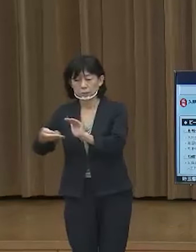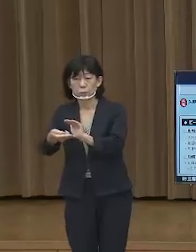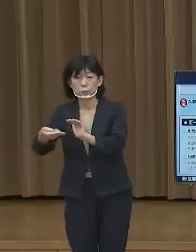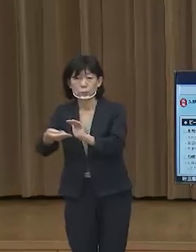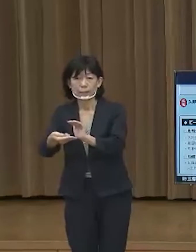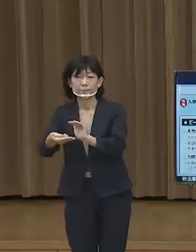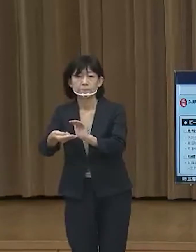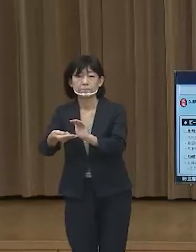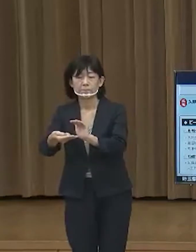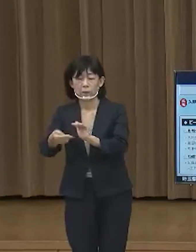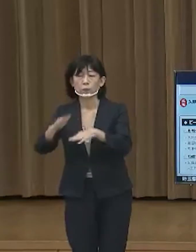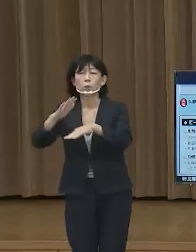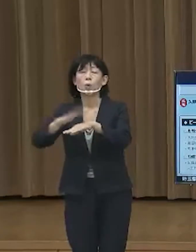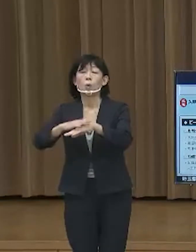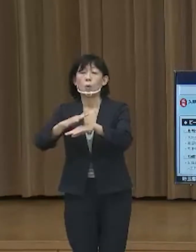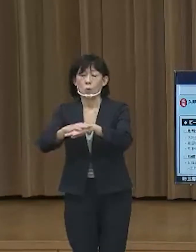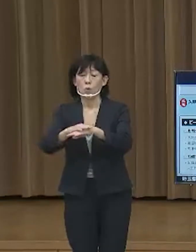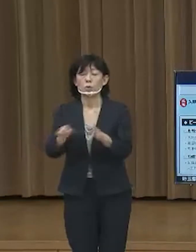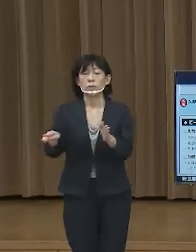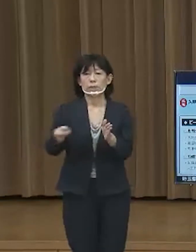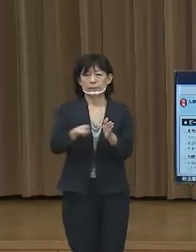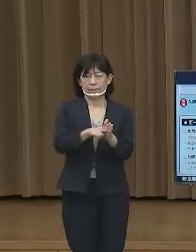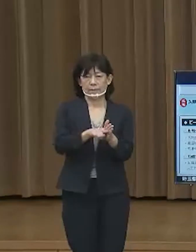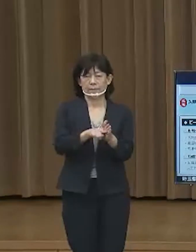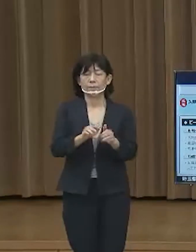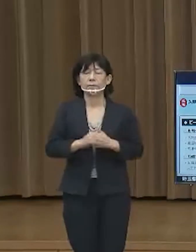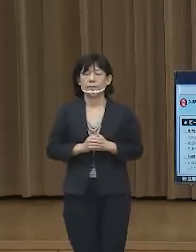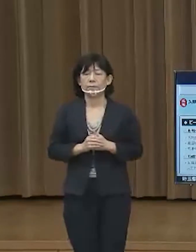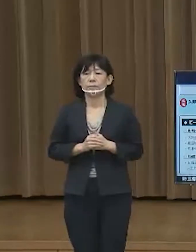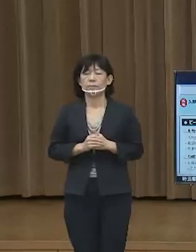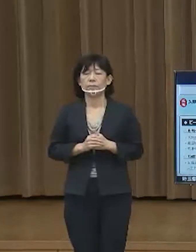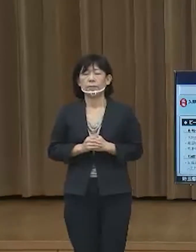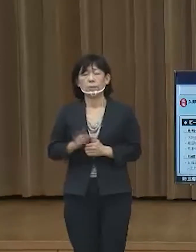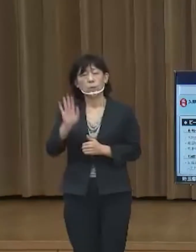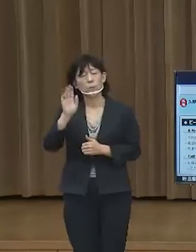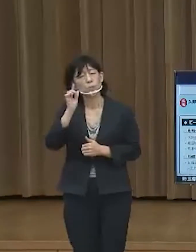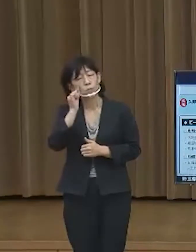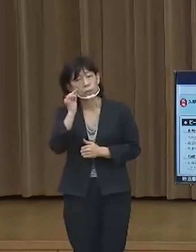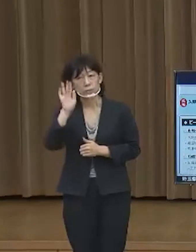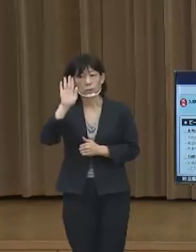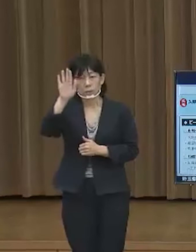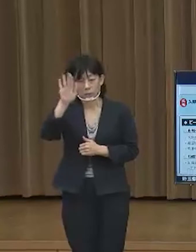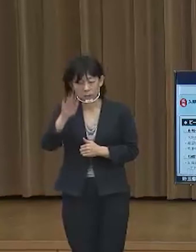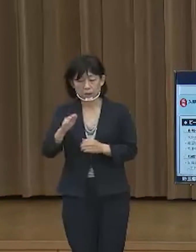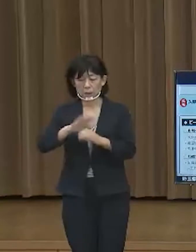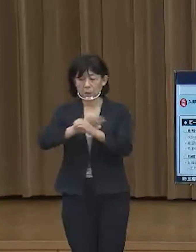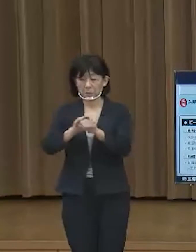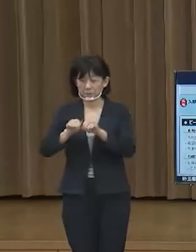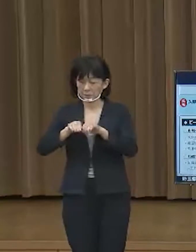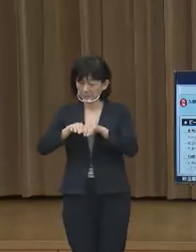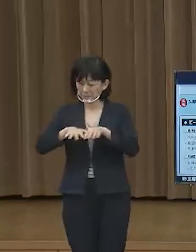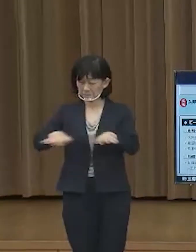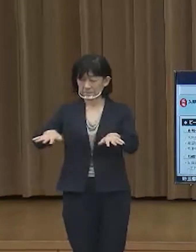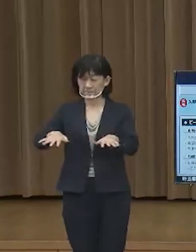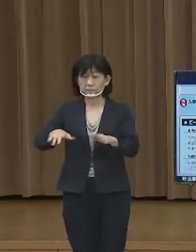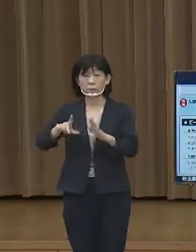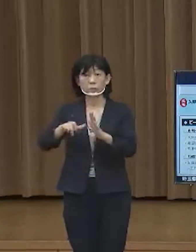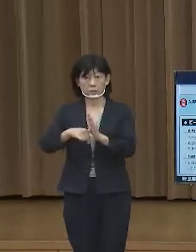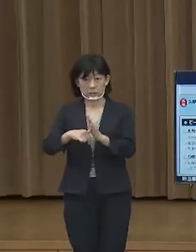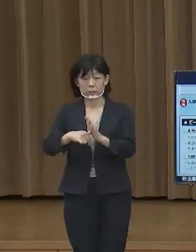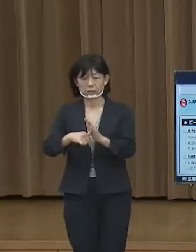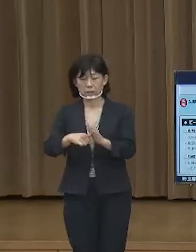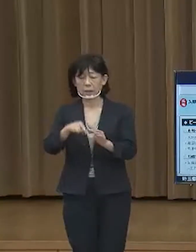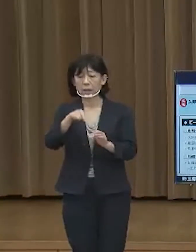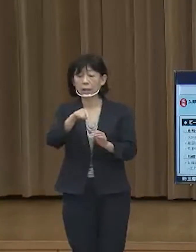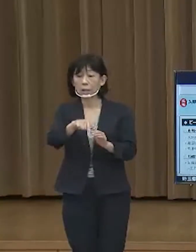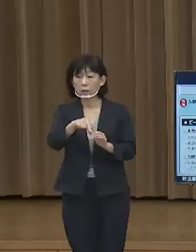からコロナ病床に転用してきました。ところが今後さらなる病床の確保に向けては、一般病